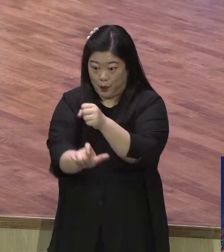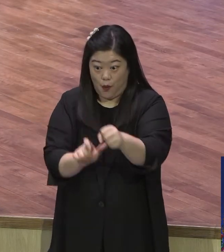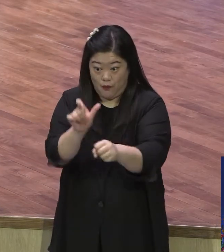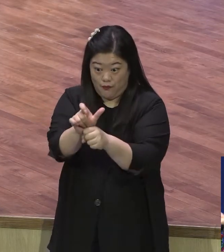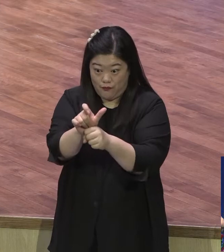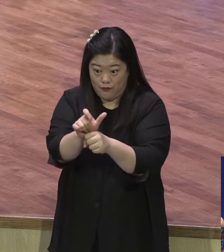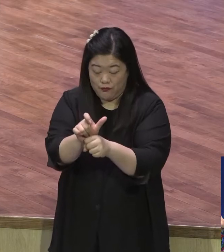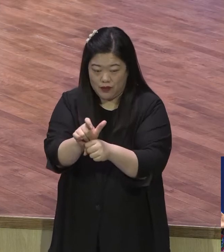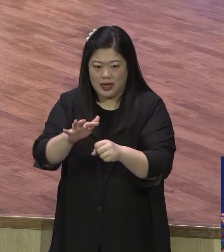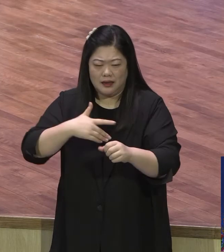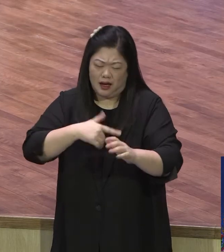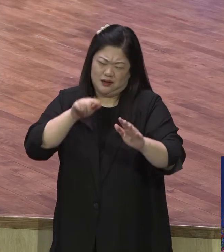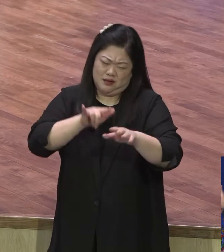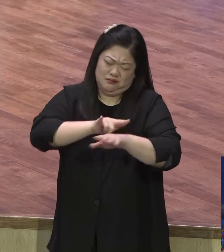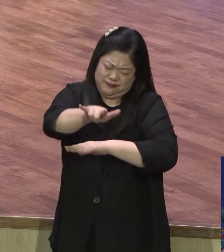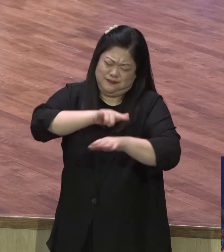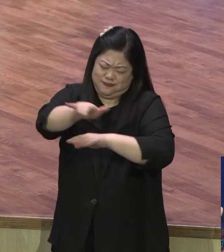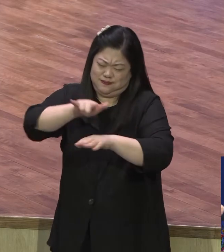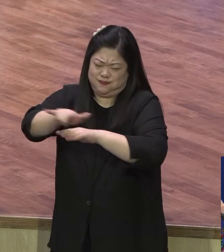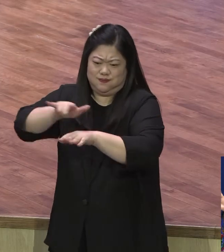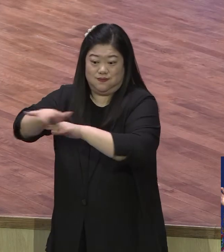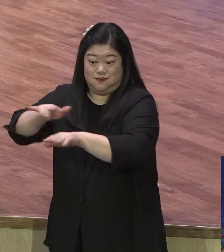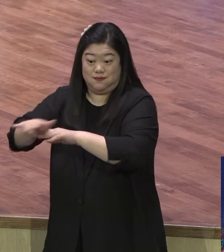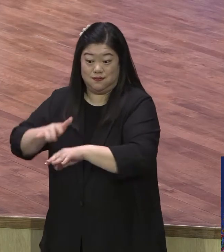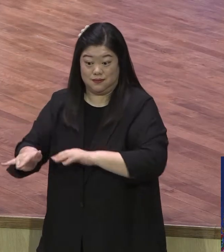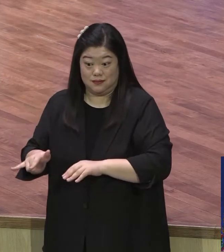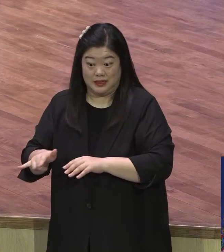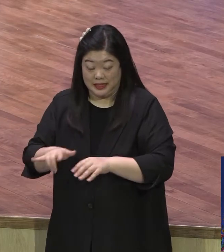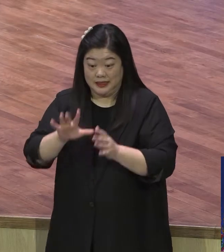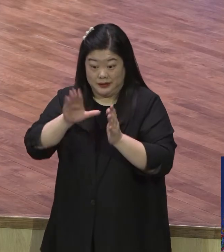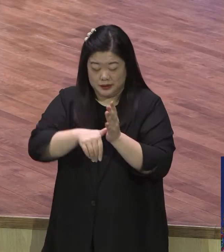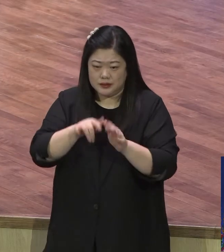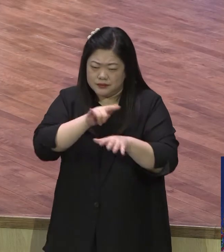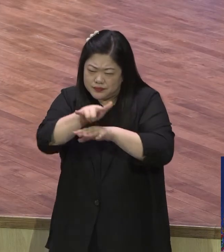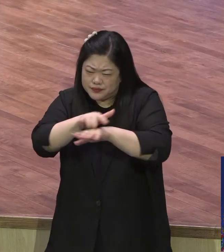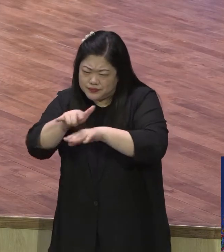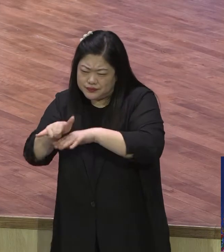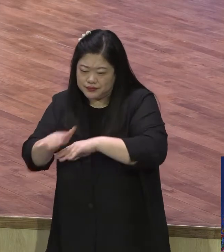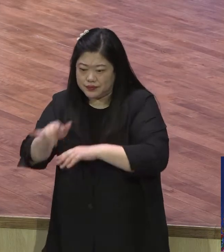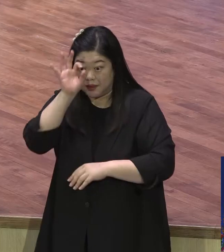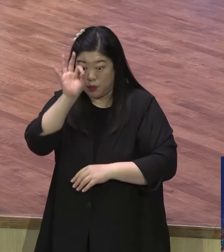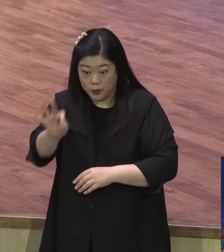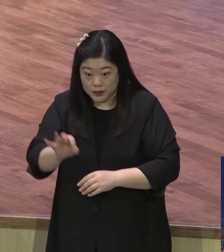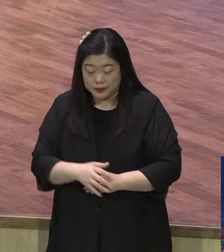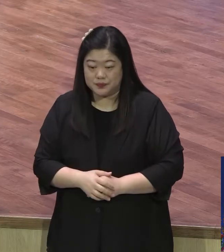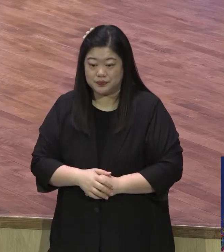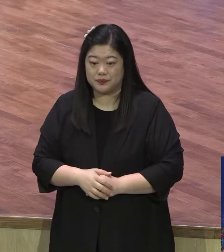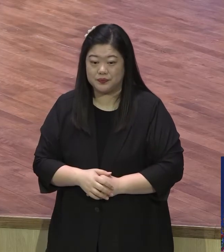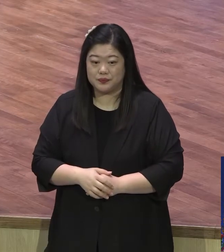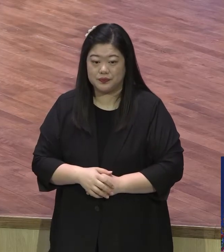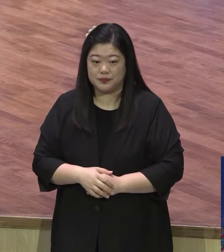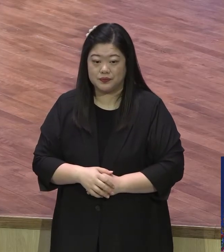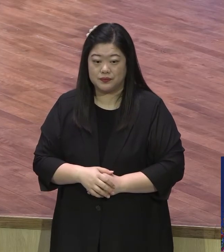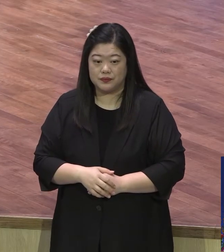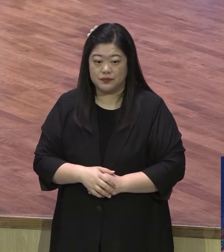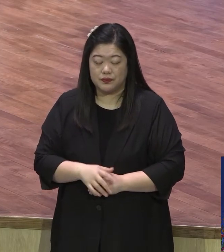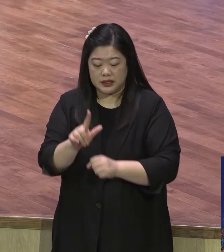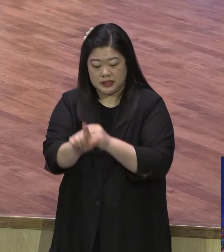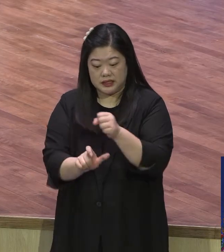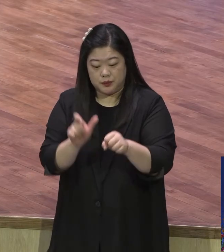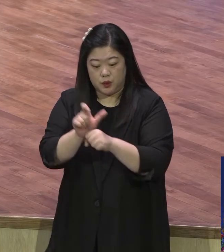경우는 더 갔지만 본부고도 가야 되니까 더 그렇게 많이 갔지만 사실 단 한 건의 사고가